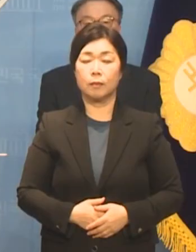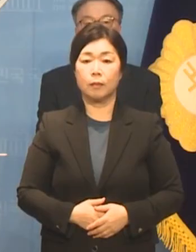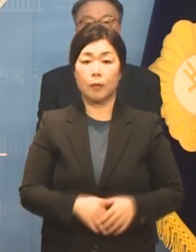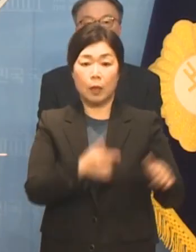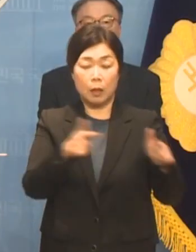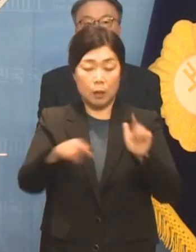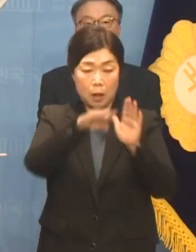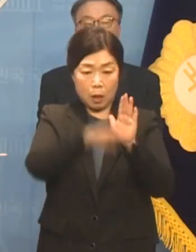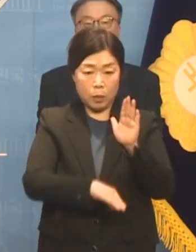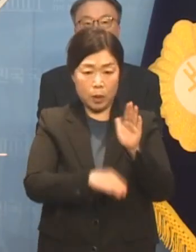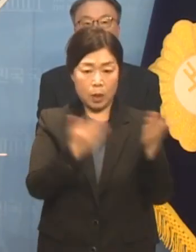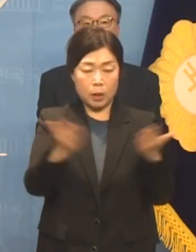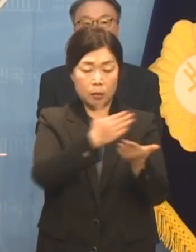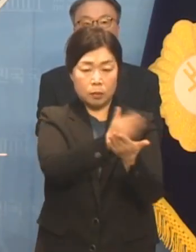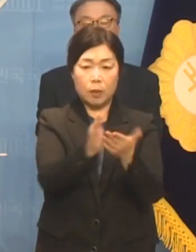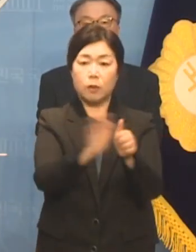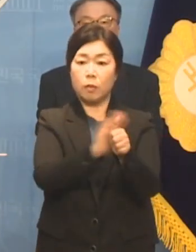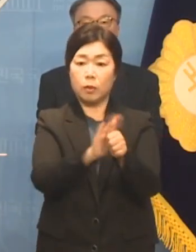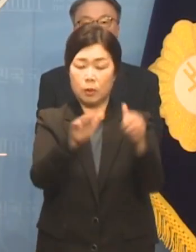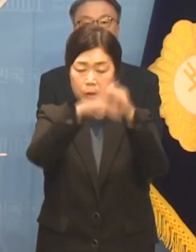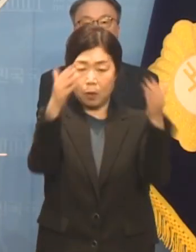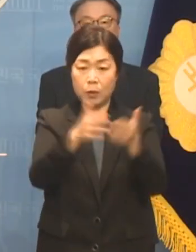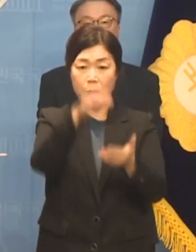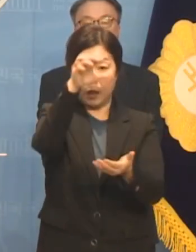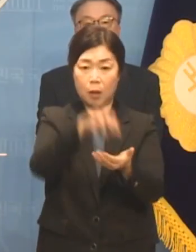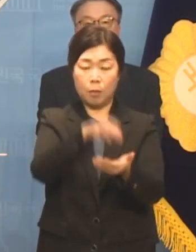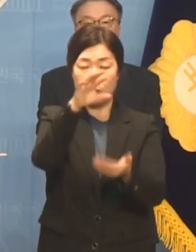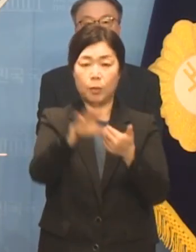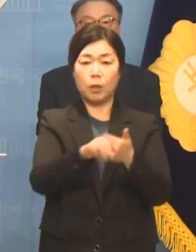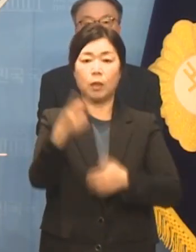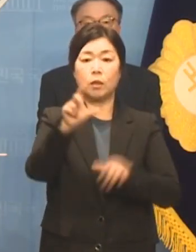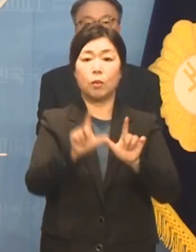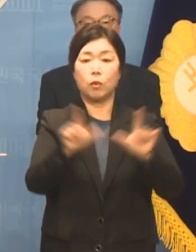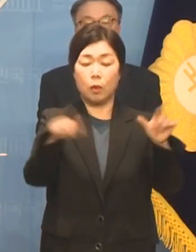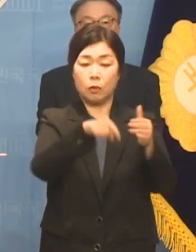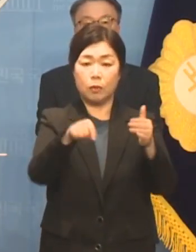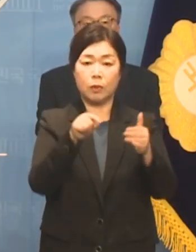다양한 하위 업종을 포함하는 서비스업을 전체로 보면 25년 중